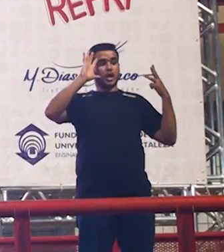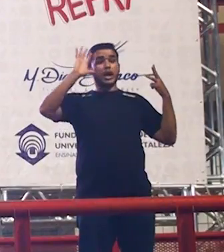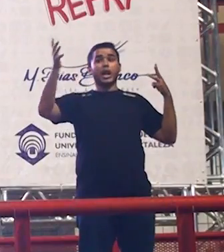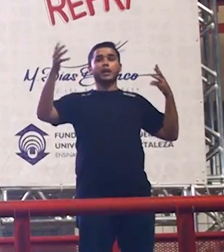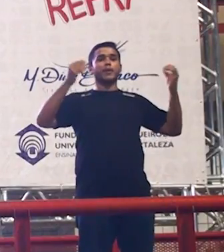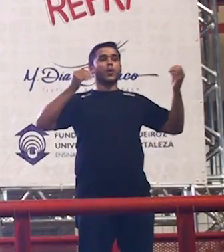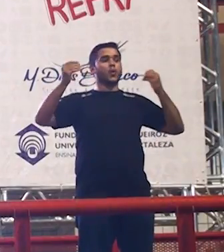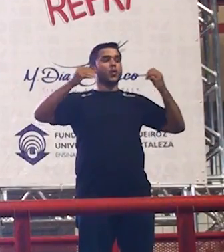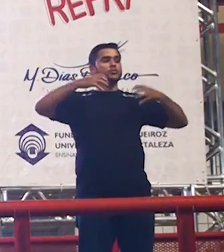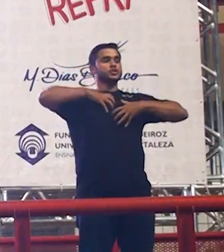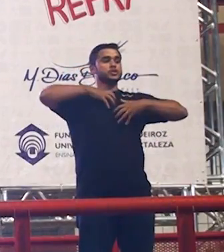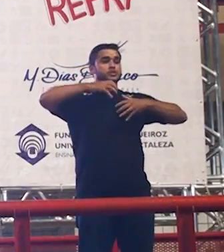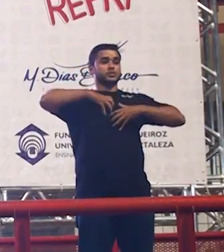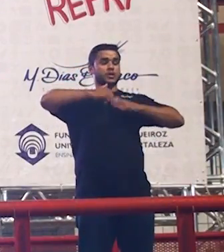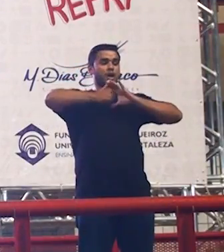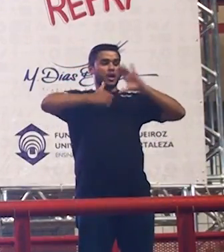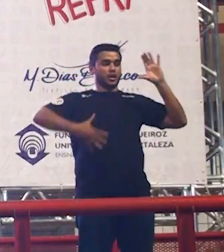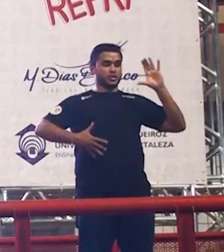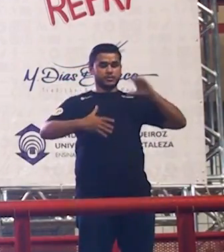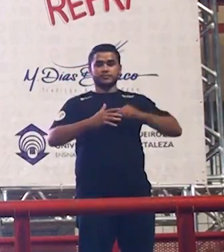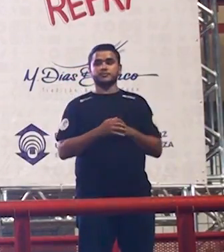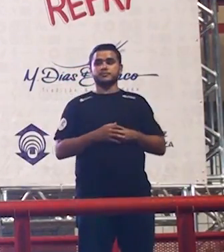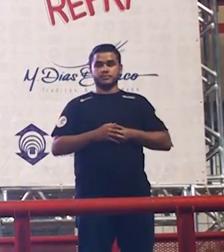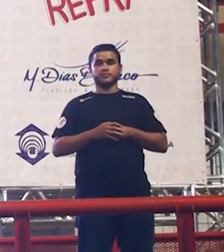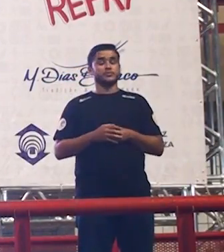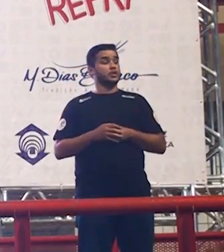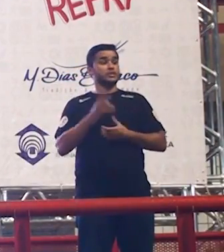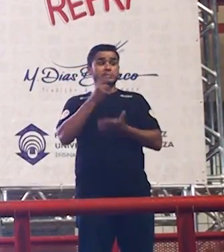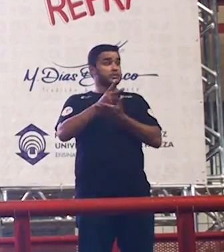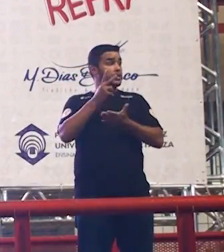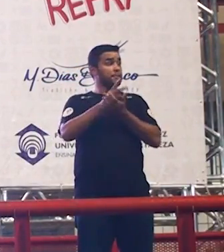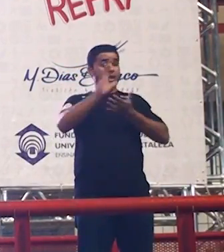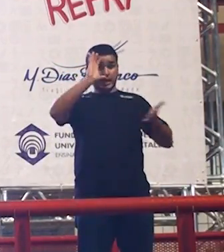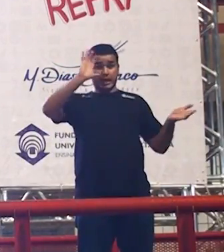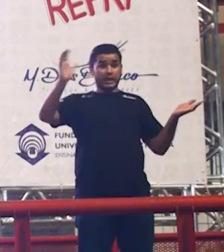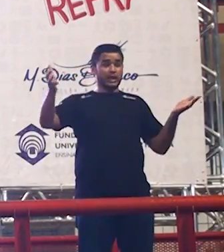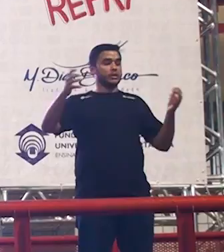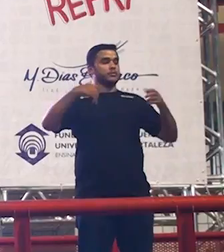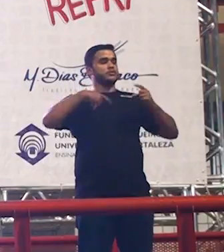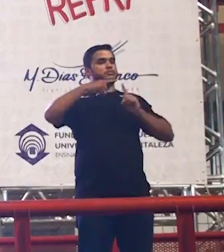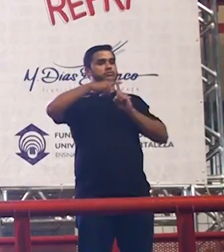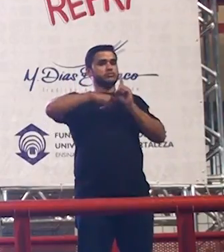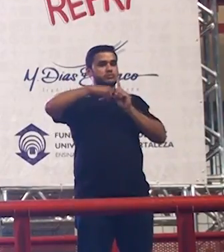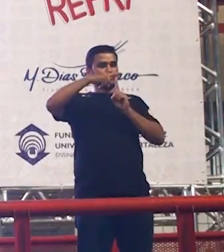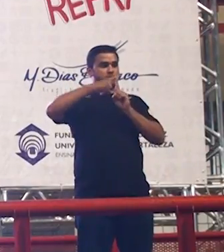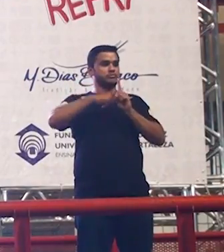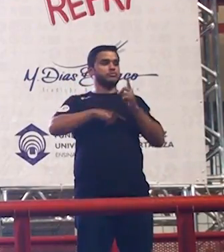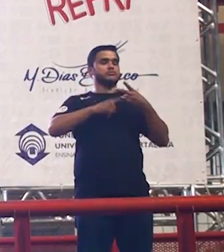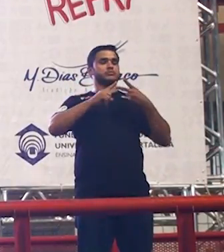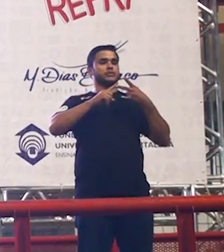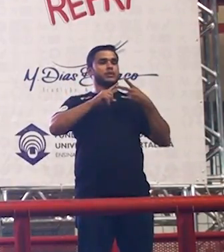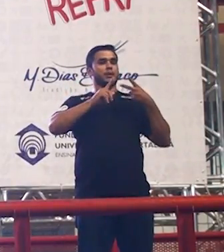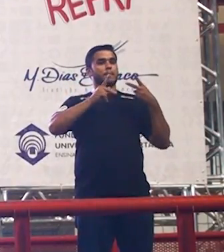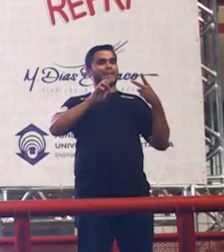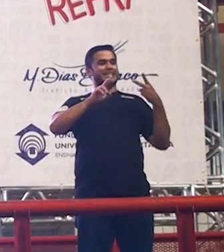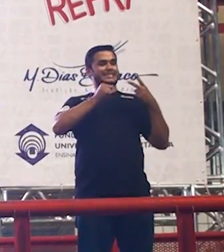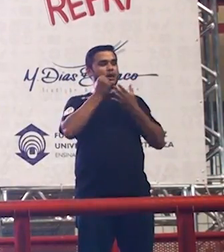climáticos. Todos os climas têm 3 elementos climáticos. Temperatura, pressão e